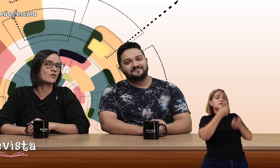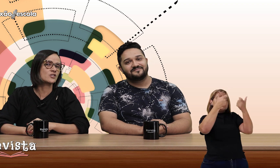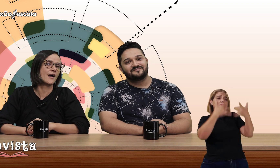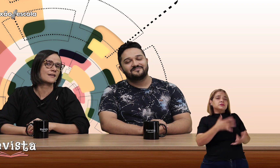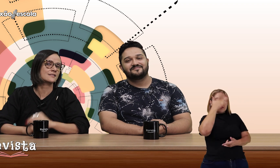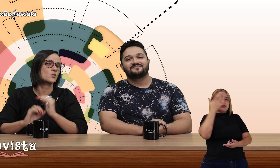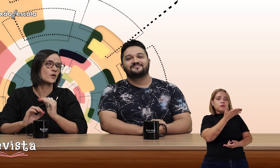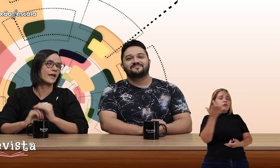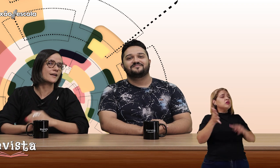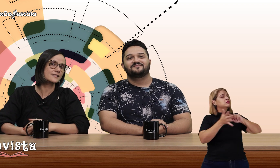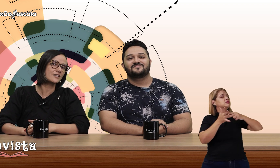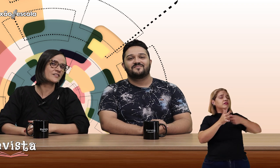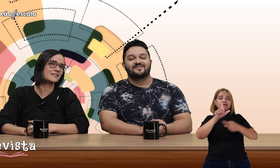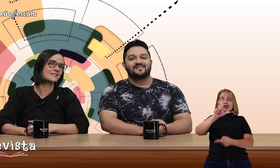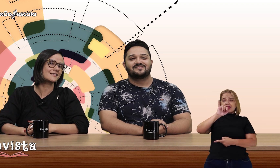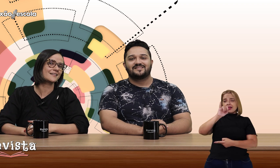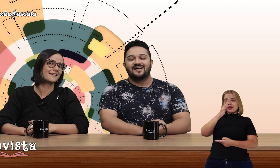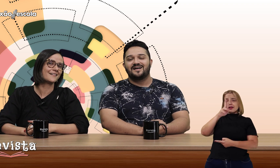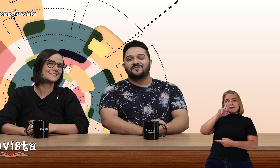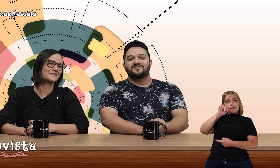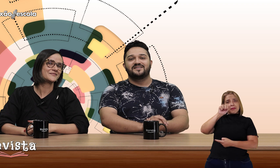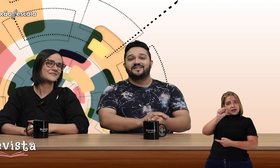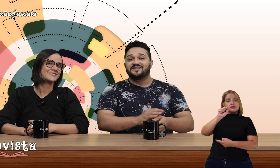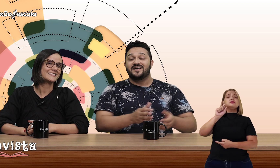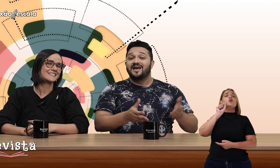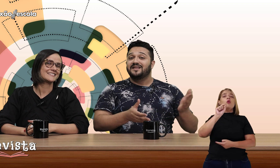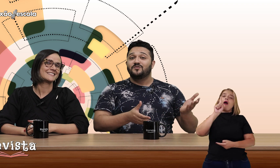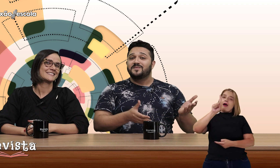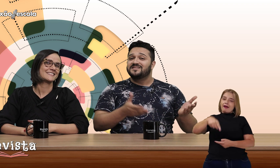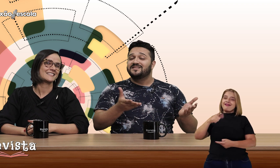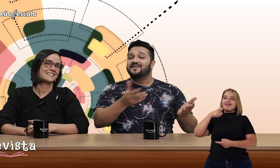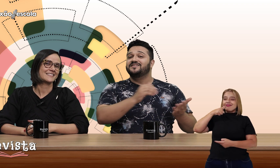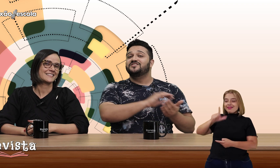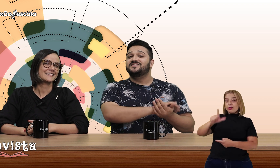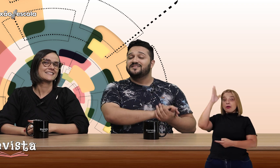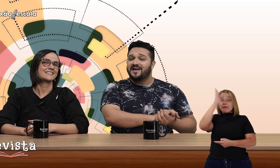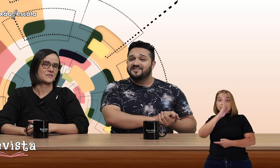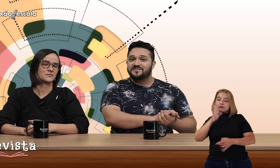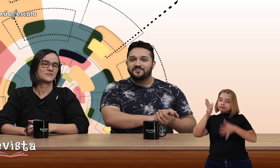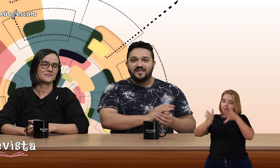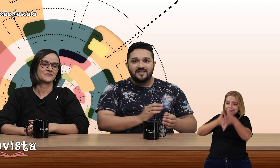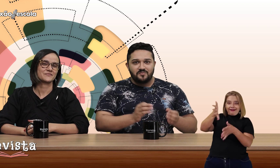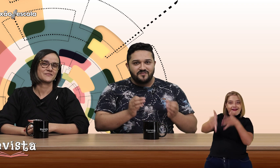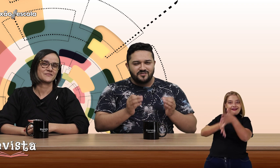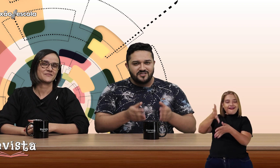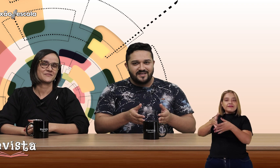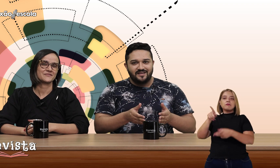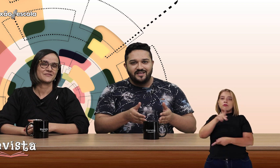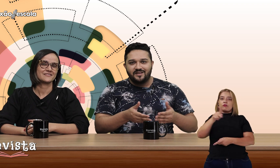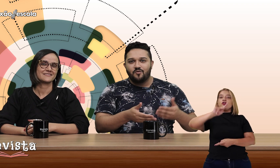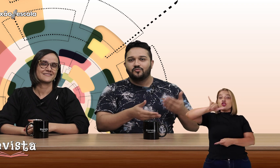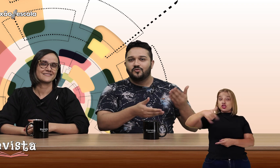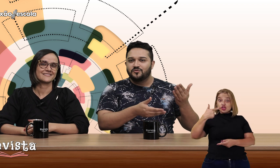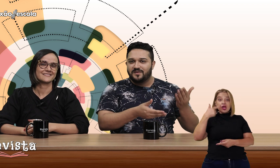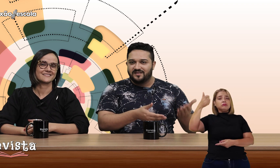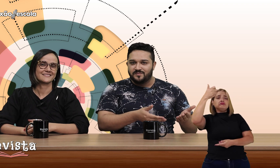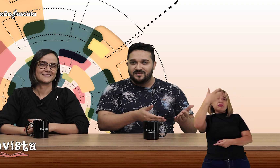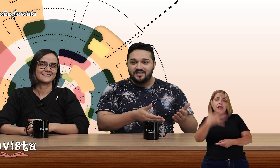de casa, o que, que significa essa sigla? Ah, com certeza. É a língua brasileira de sinais. E a professora Jaqueline contou sobre a Libras